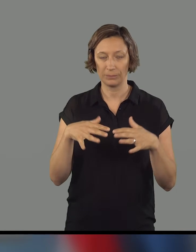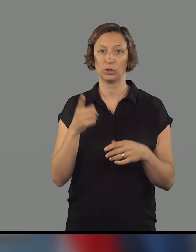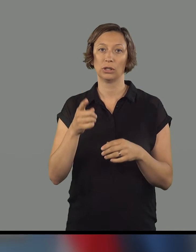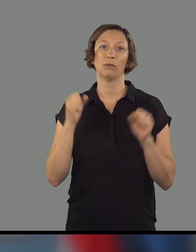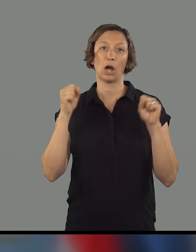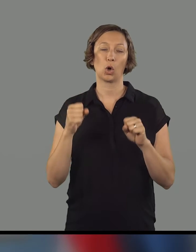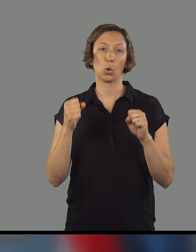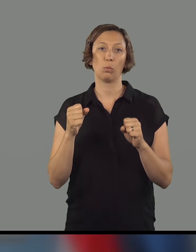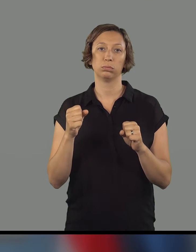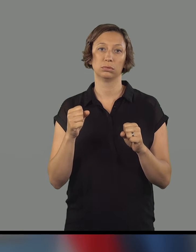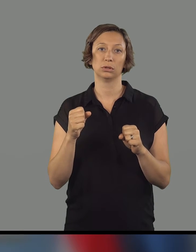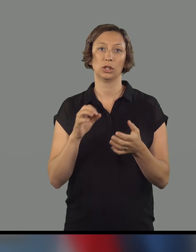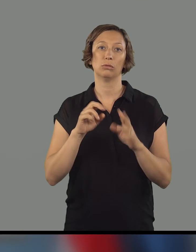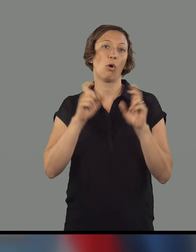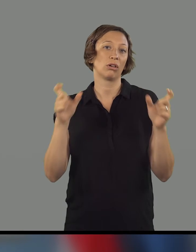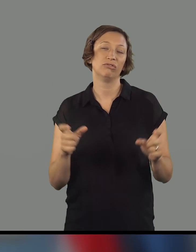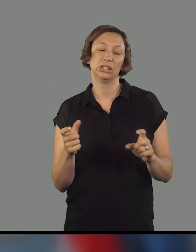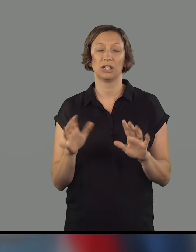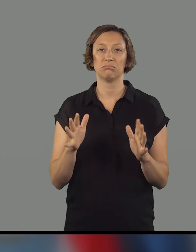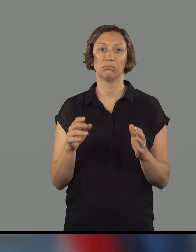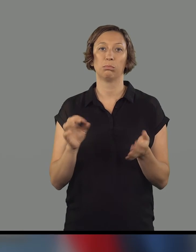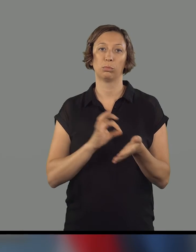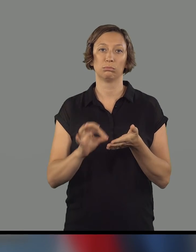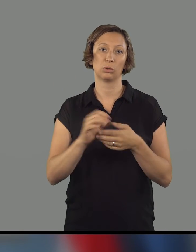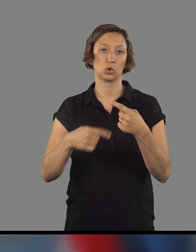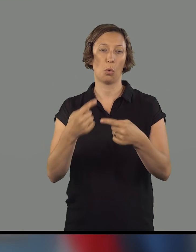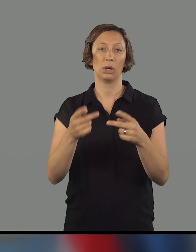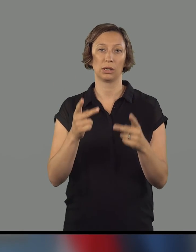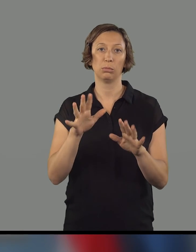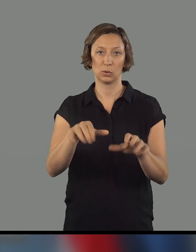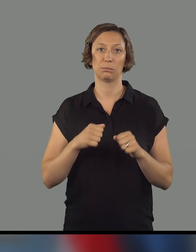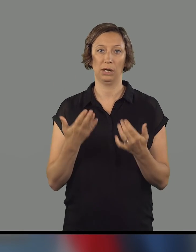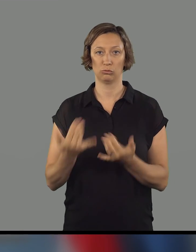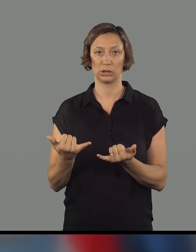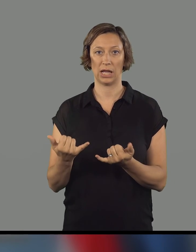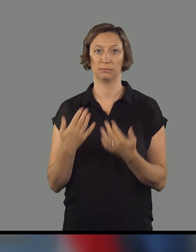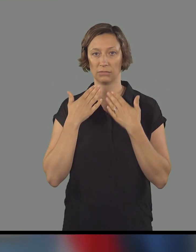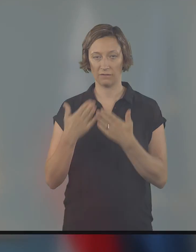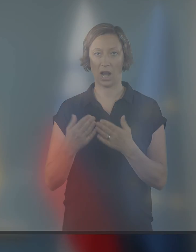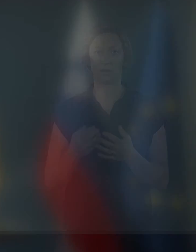tak grob, okviren oris postopka, ki je bil sprejet do sedaj. Hvala.